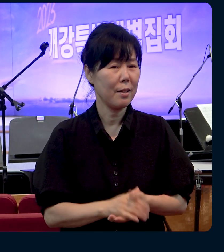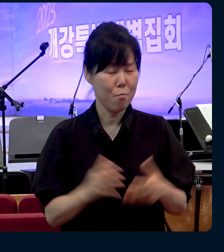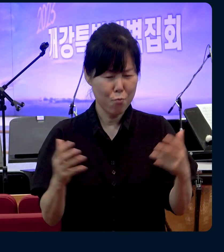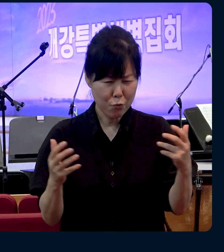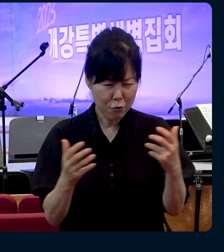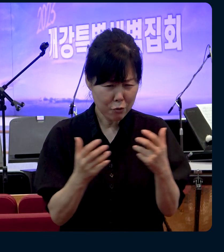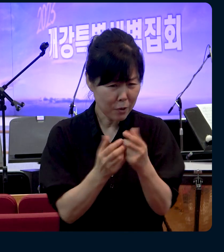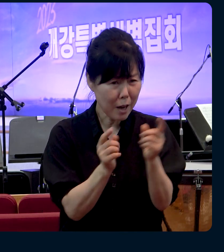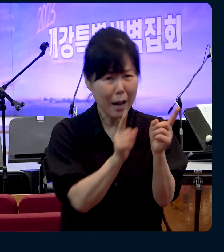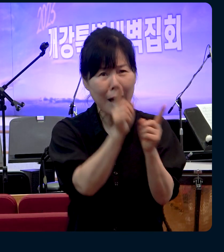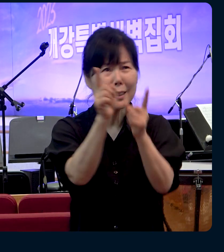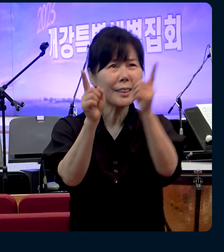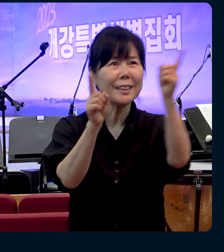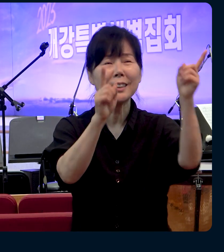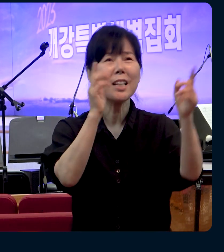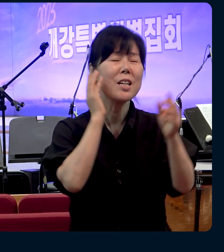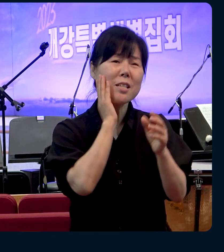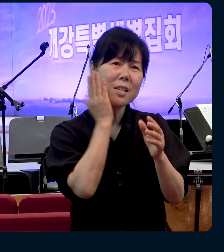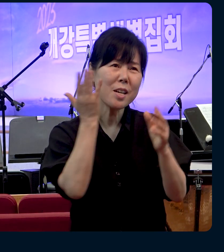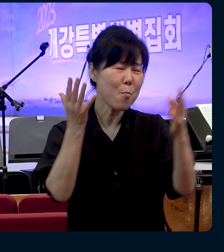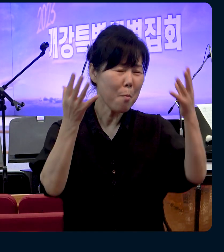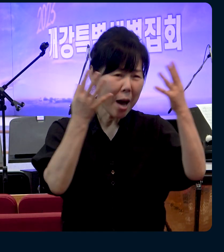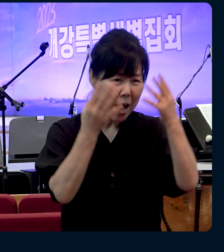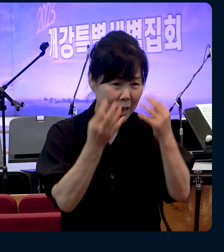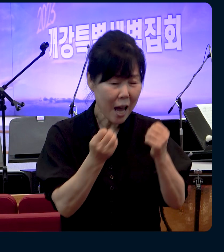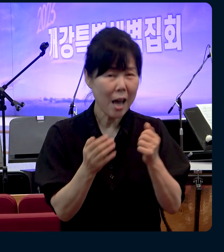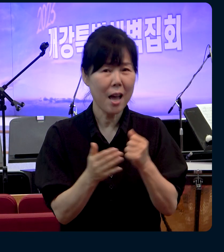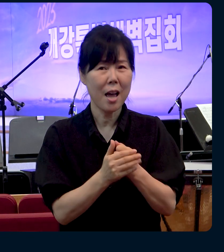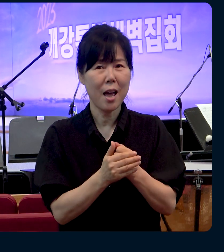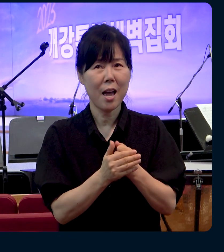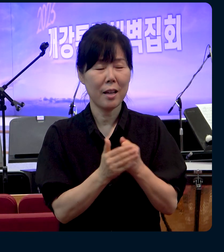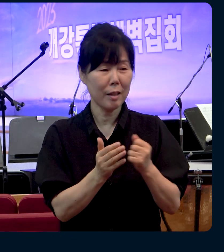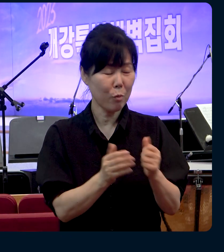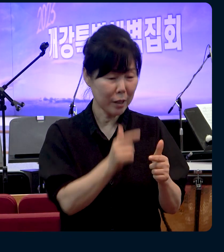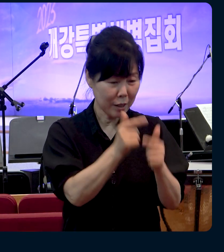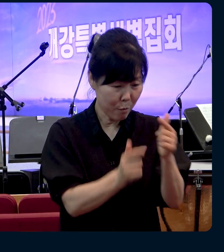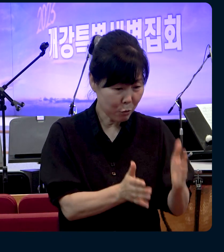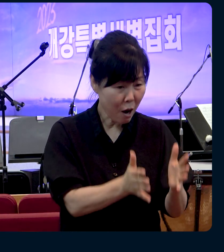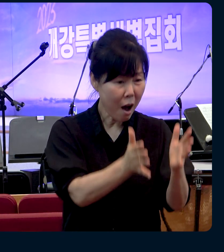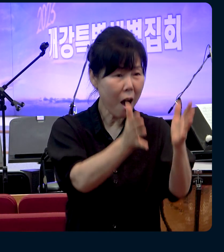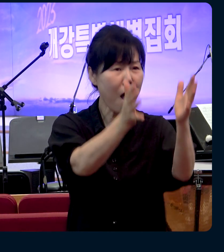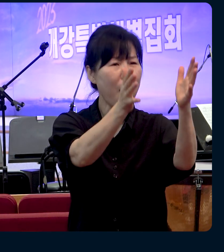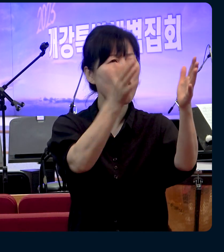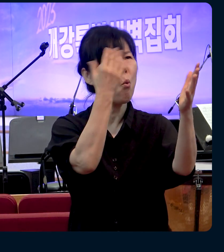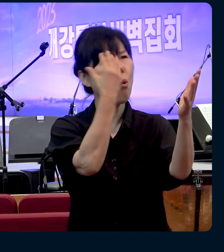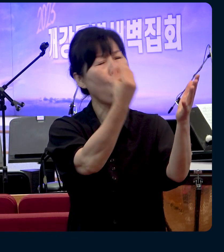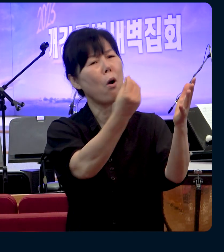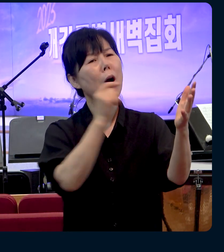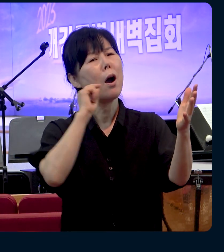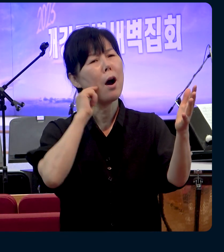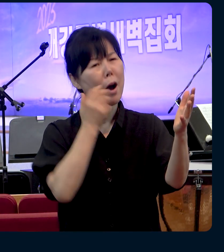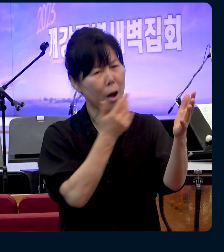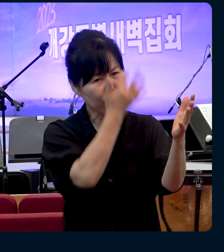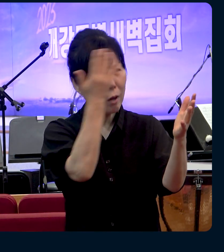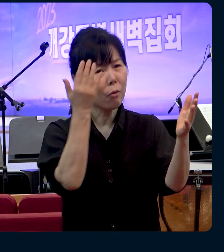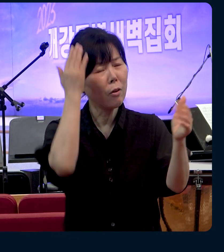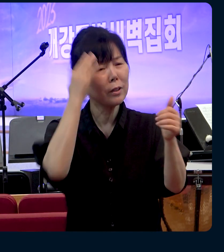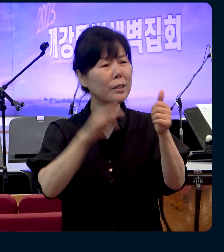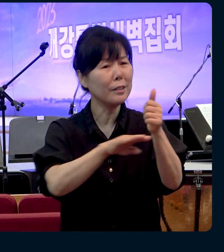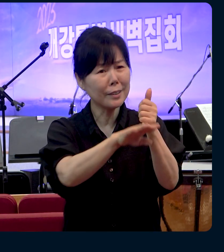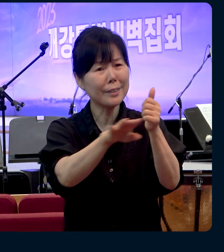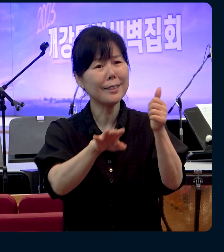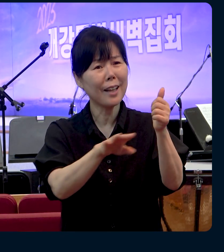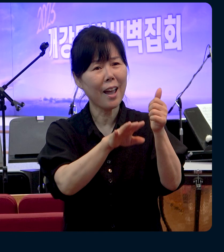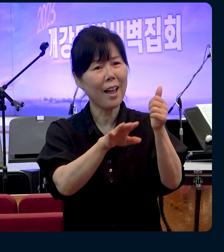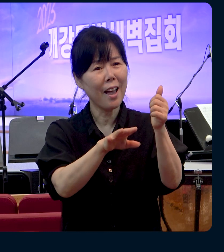정말 그 풍성한 가지와 잎이 있어서 그래서 있는 그 나무 보면 정말 아름답잖아요.